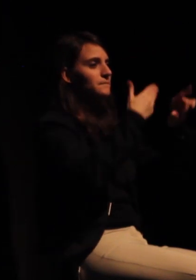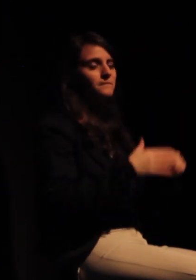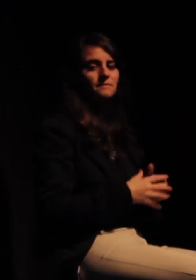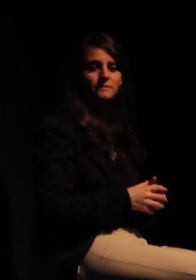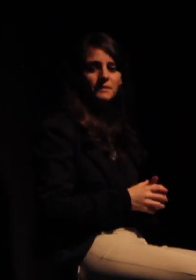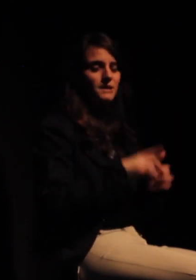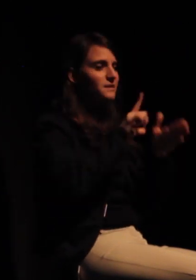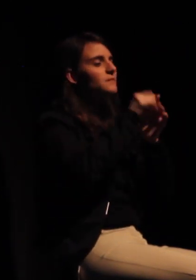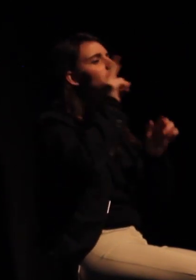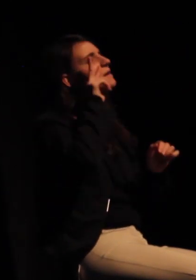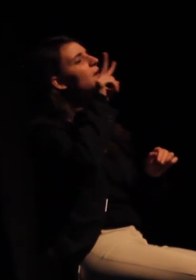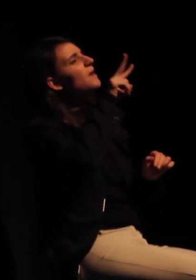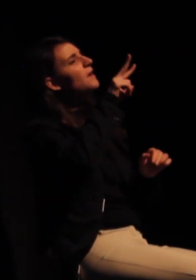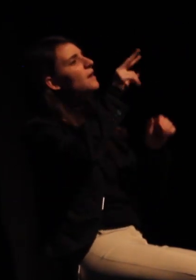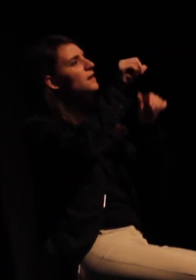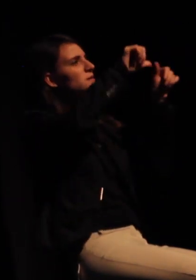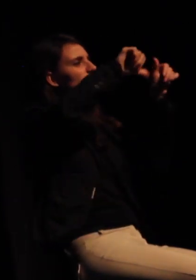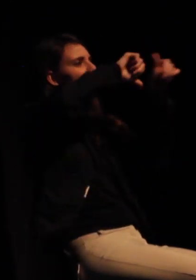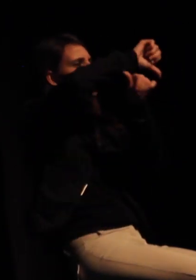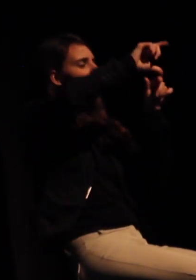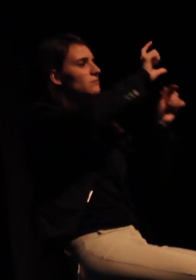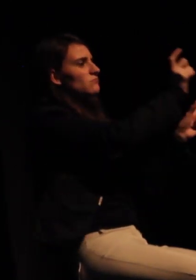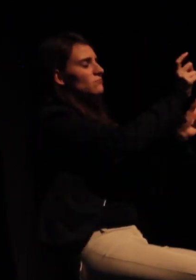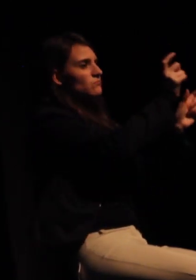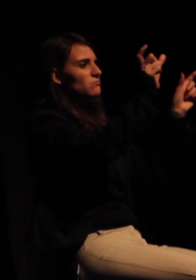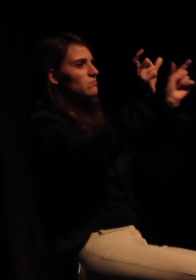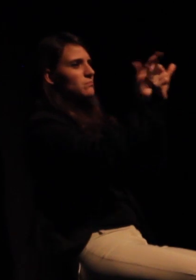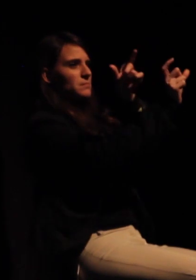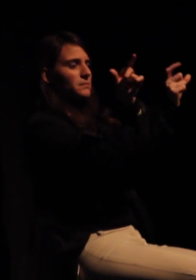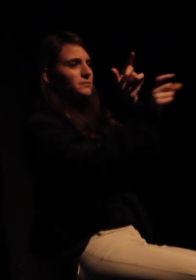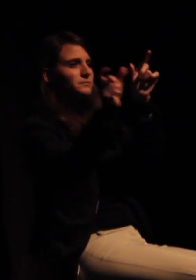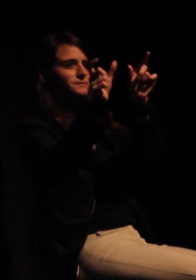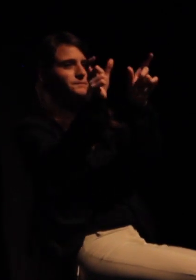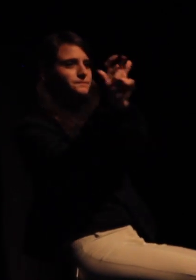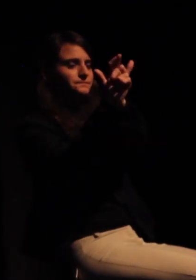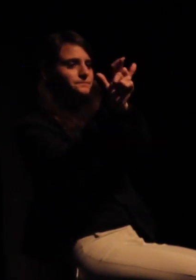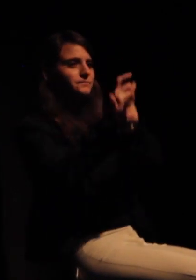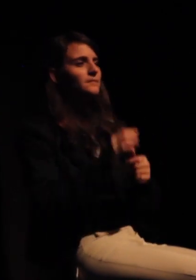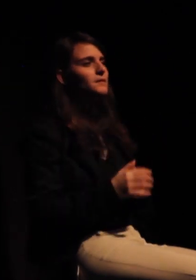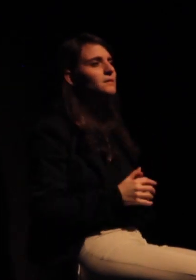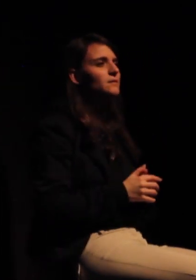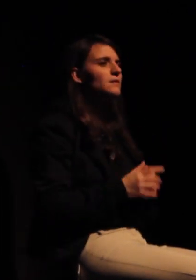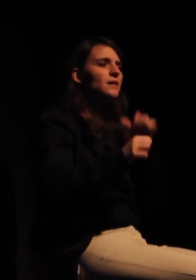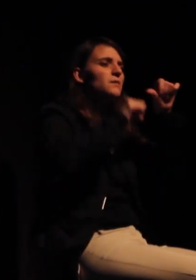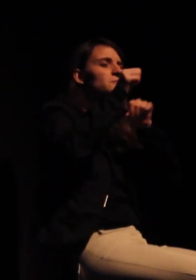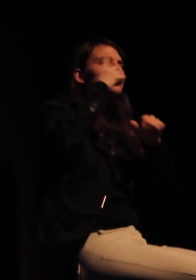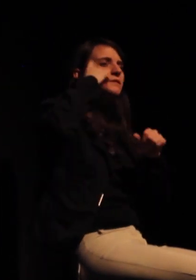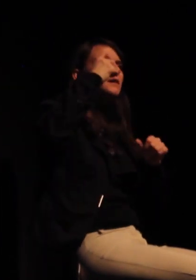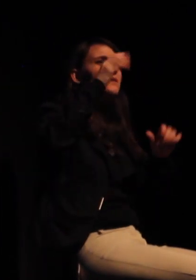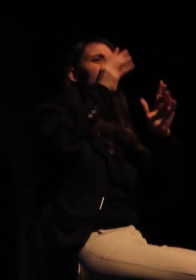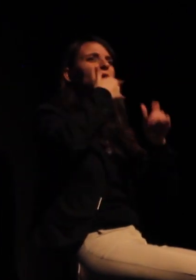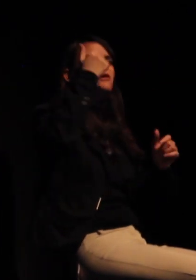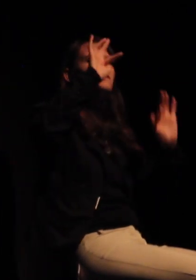E depois eu vou olhando e eu troco de lugar as coisas. Porque às vezes tem uma cena que é do início, mas ela fica melhor